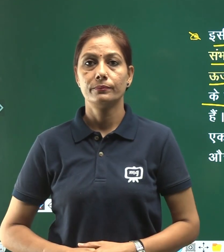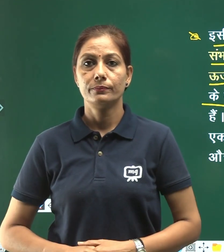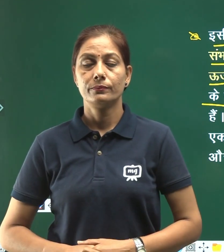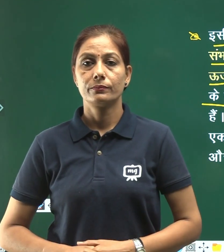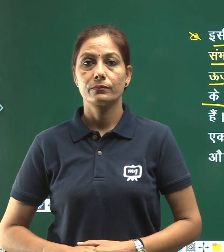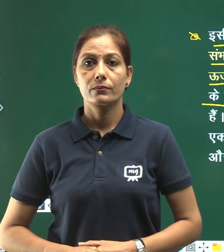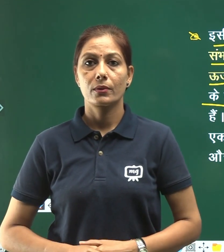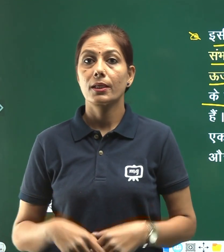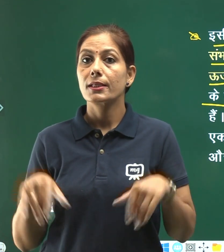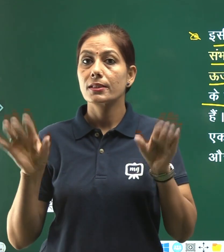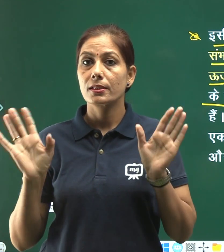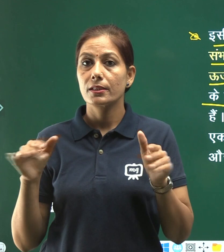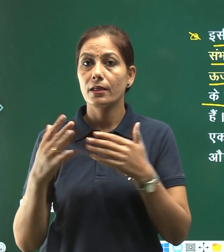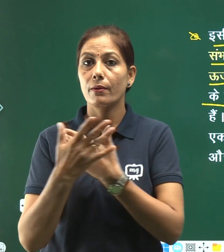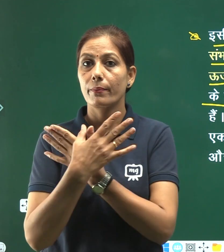चिड़िया,